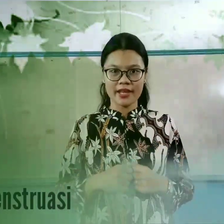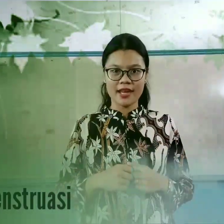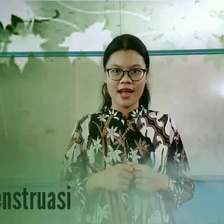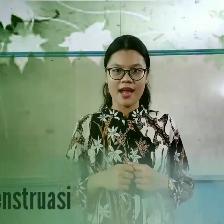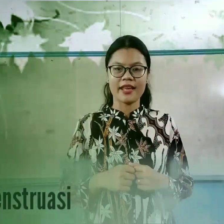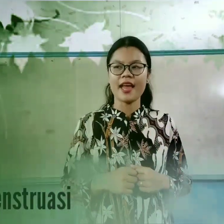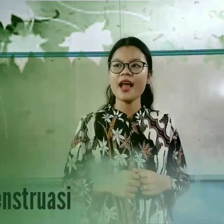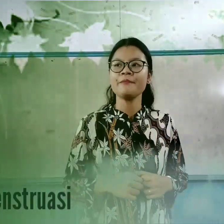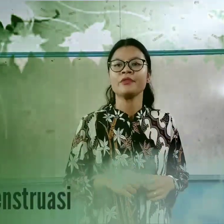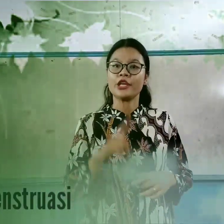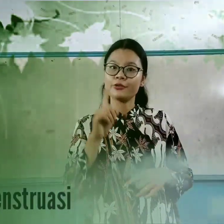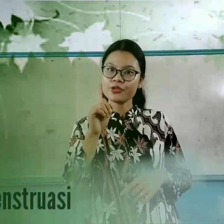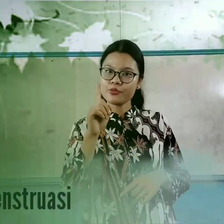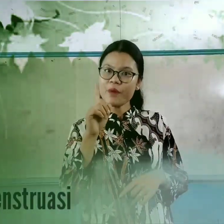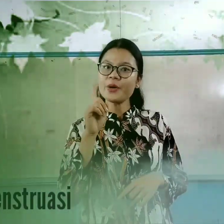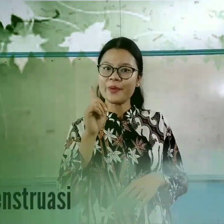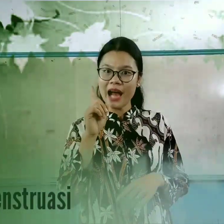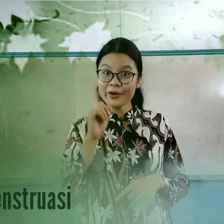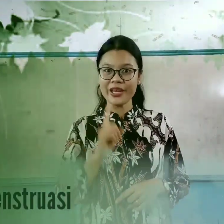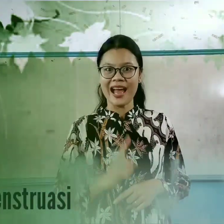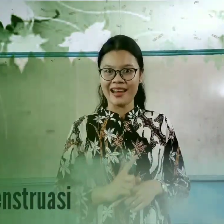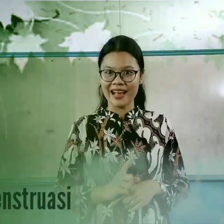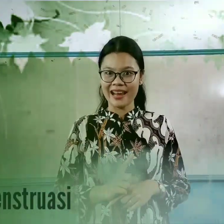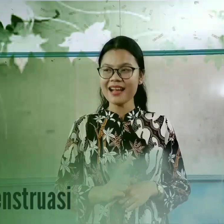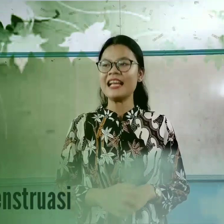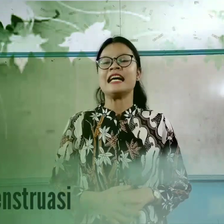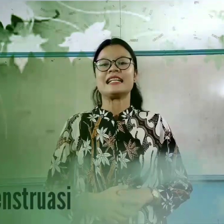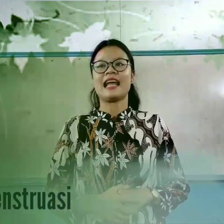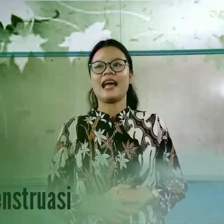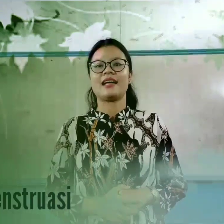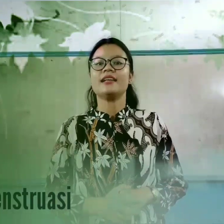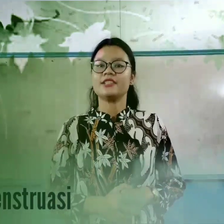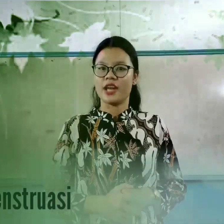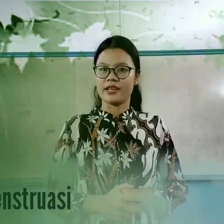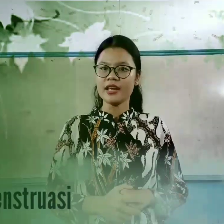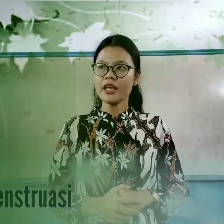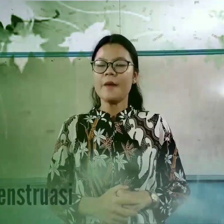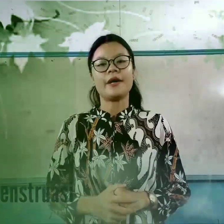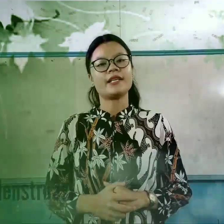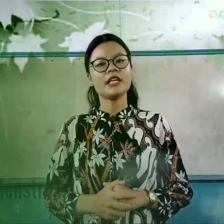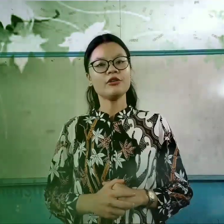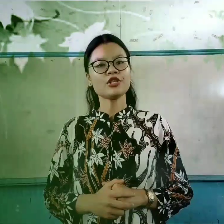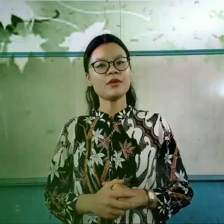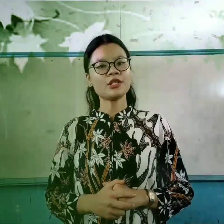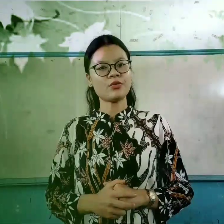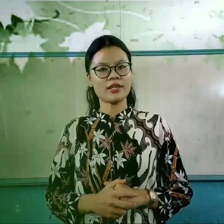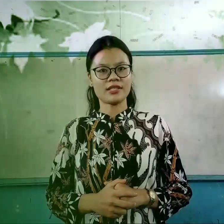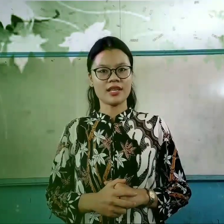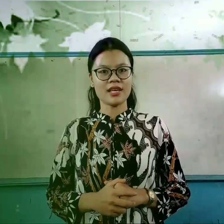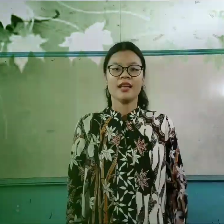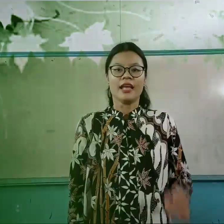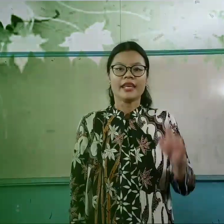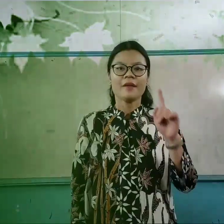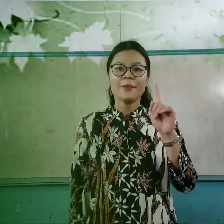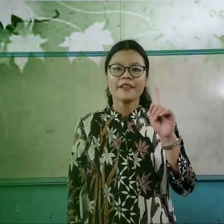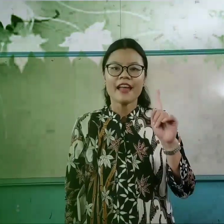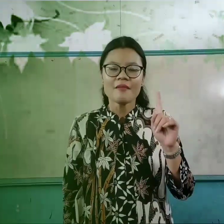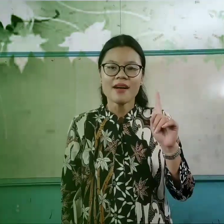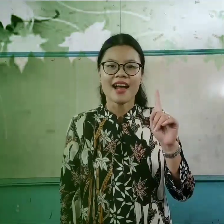sebagainya. Ya, itu semua berpengaruh ya anak-anak. Nah, jadi pada siklus menstruasi yang pertama